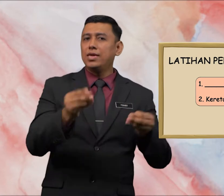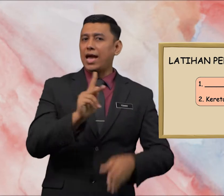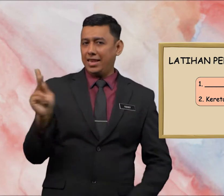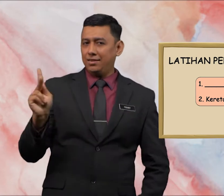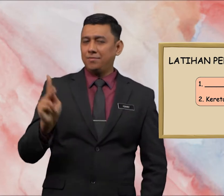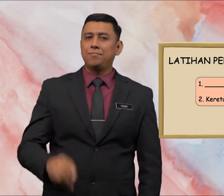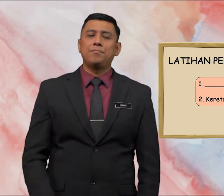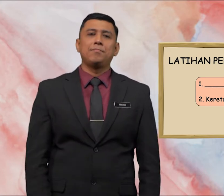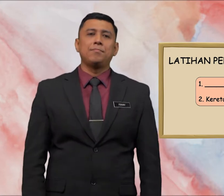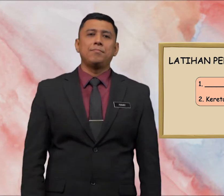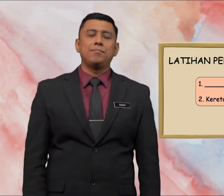diberikan.